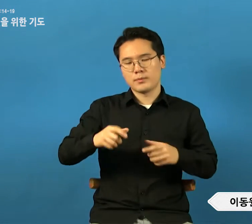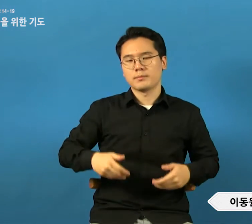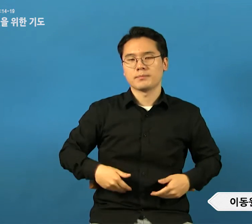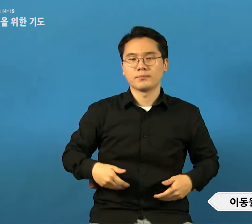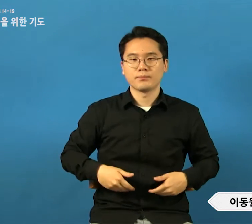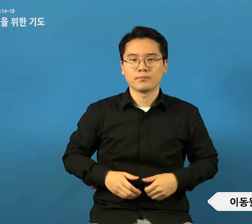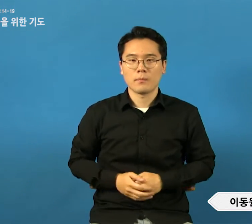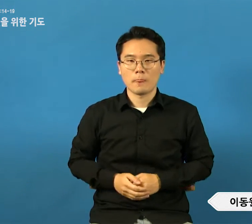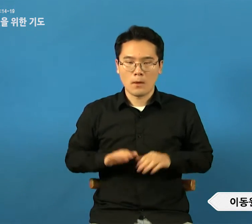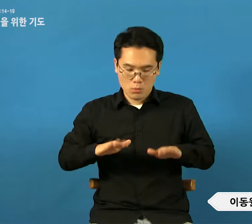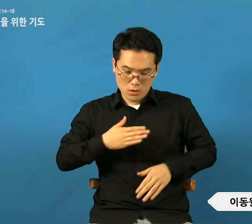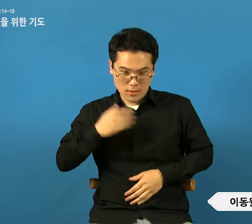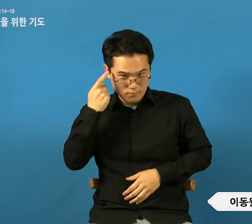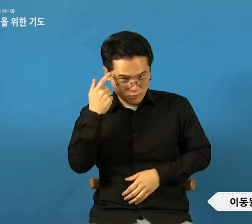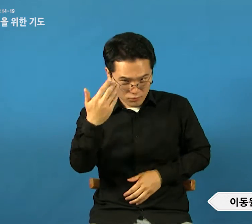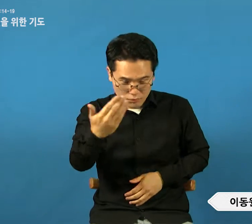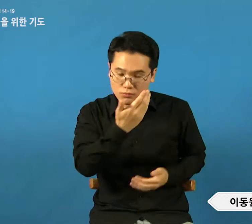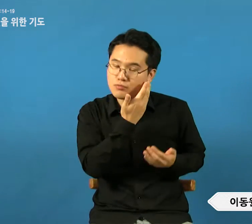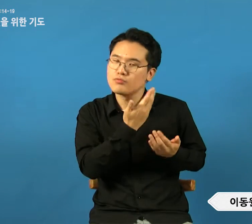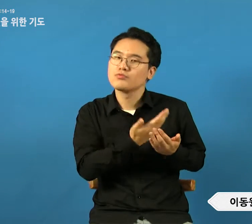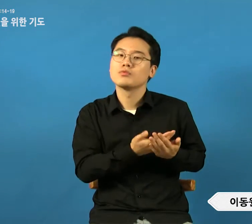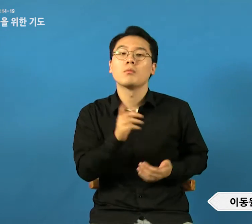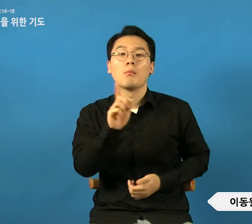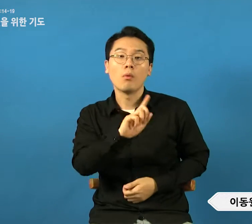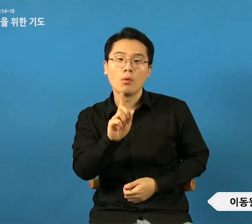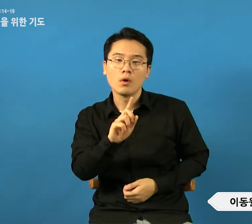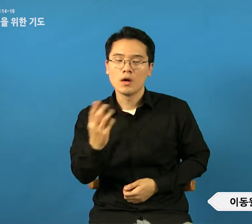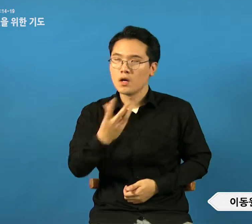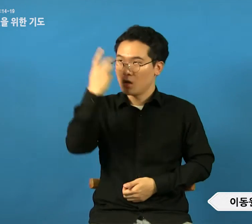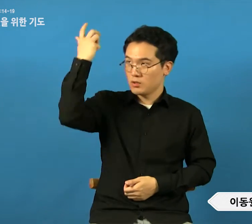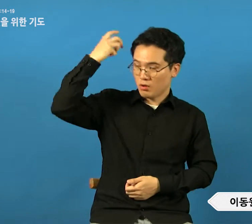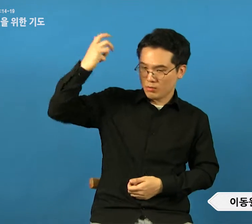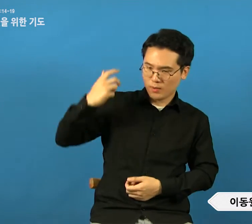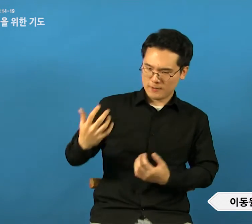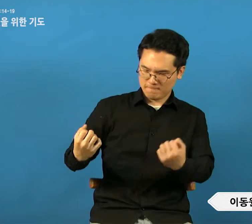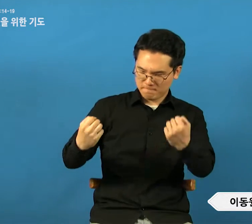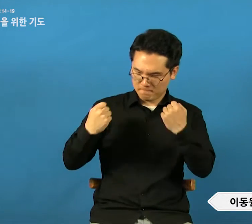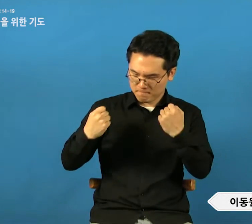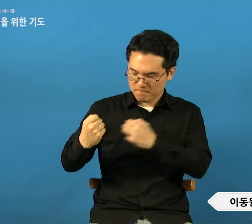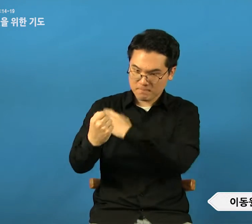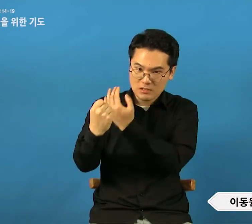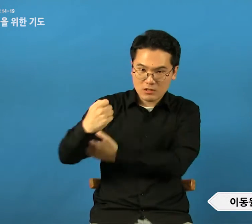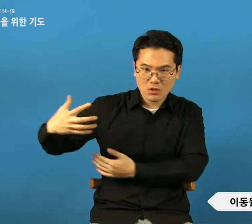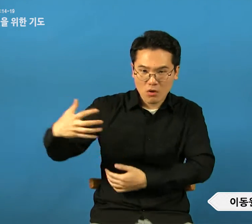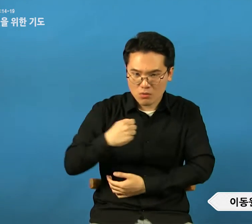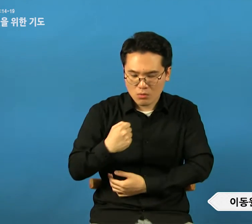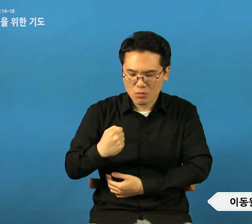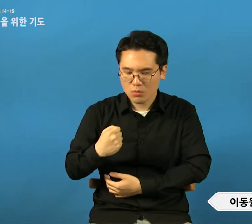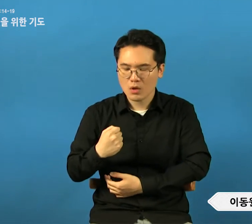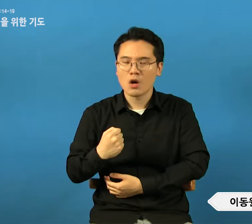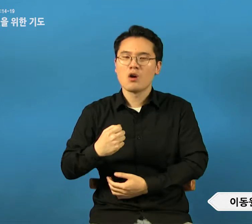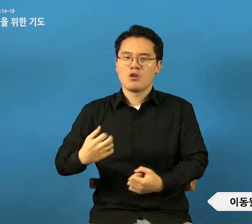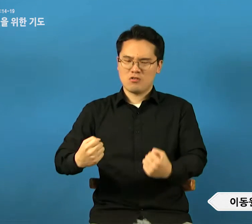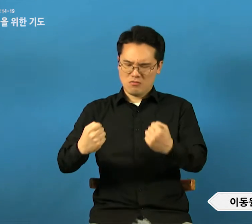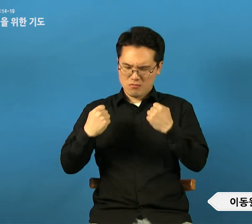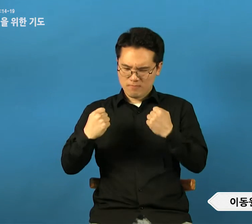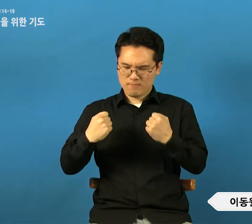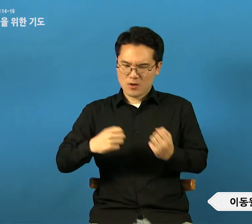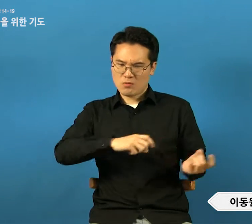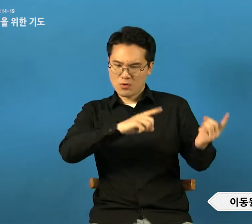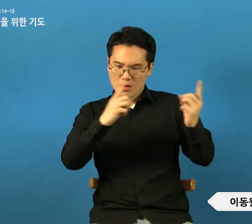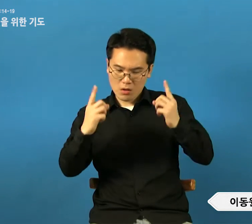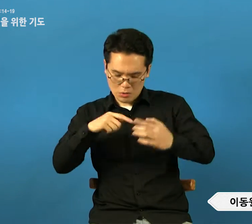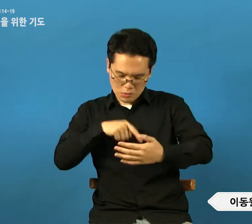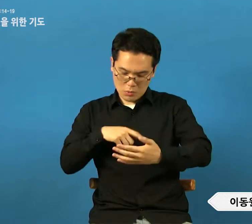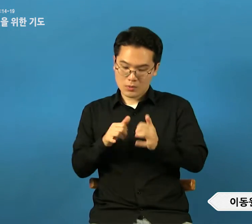질문, 성령의 능력으로 건강해진 속사람, 그 속사람은 도대체 어떤 상태일까요? 어떤 상태를